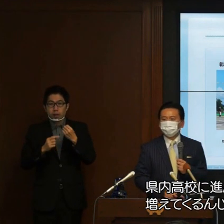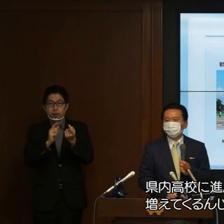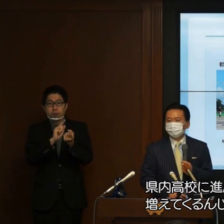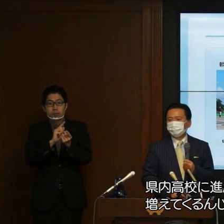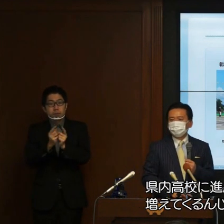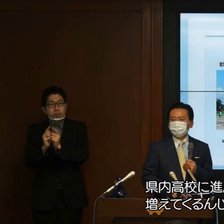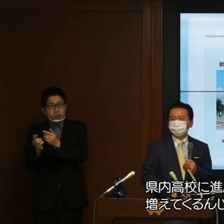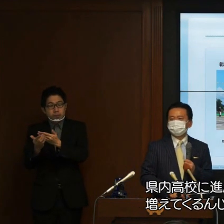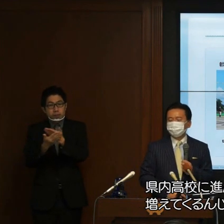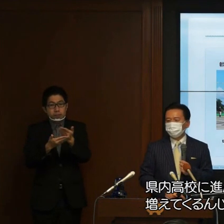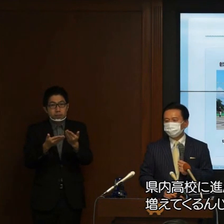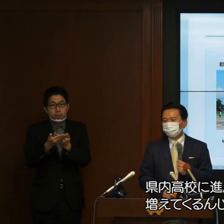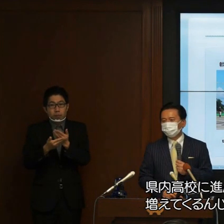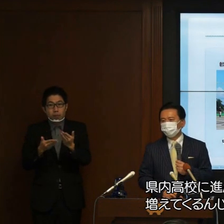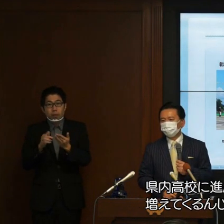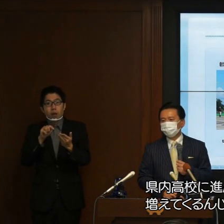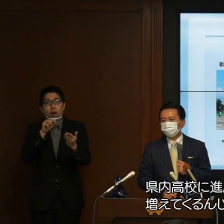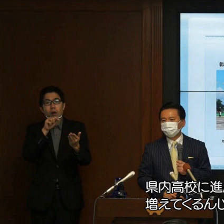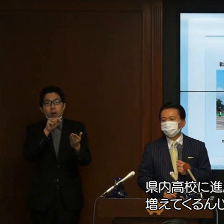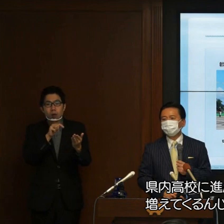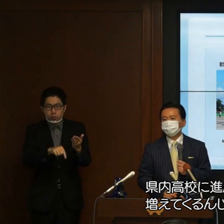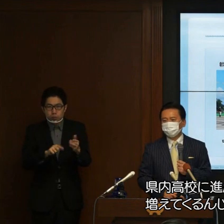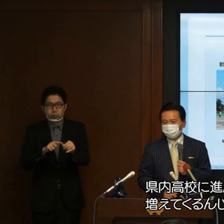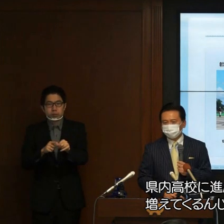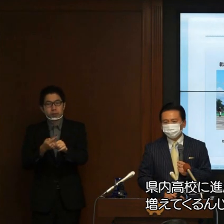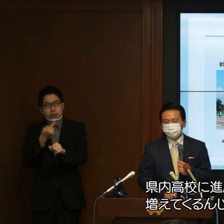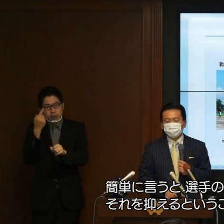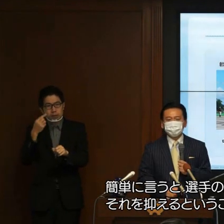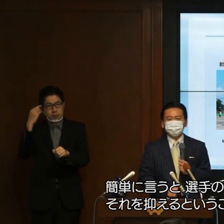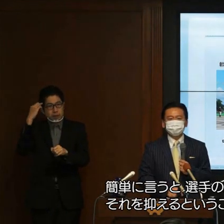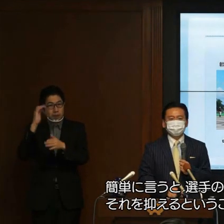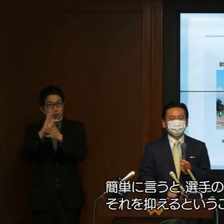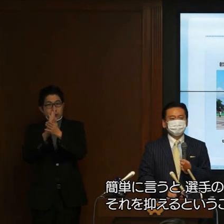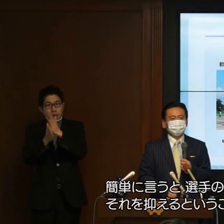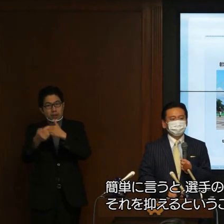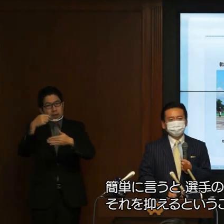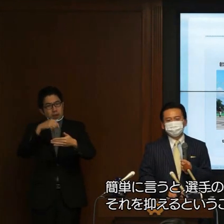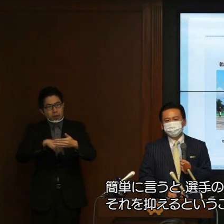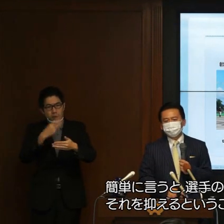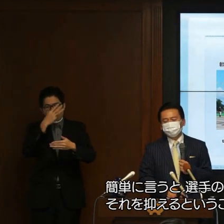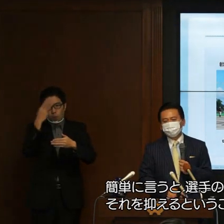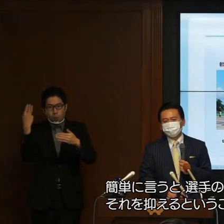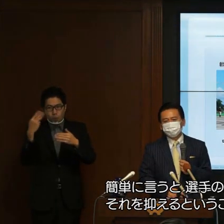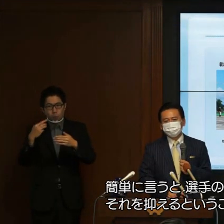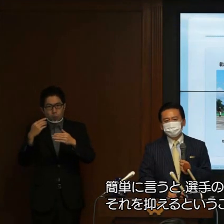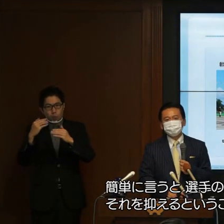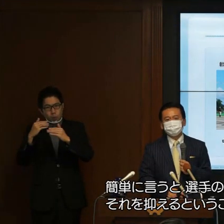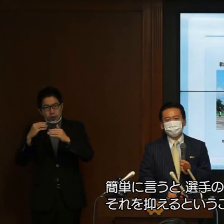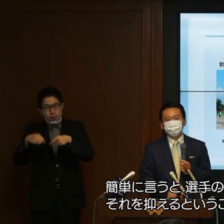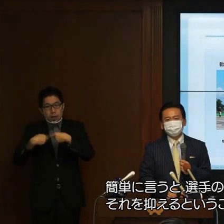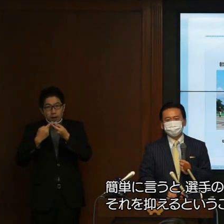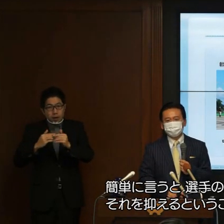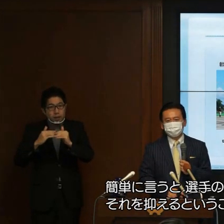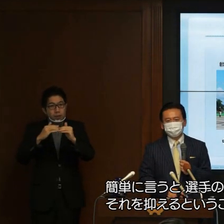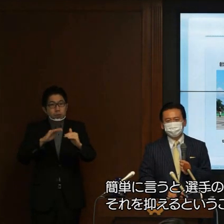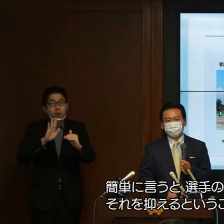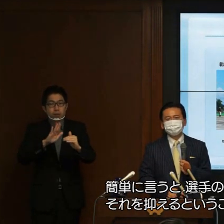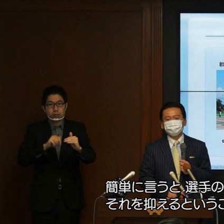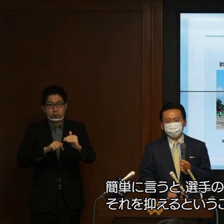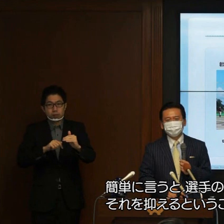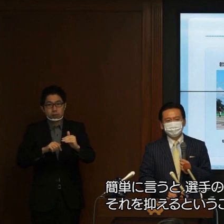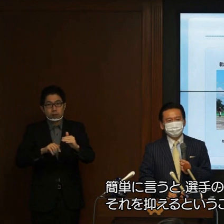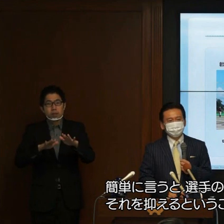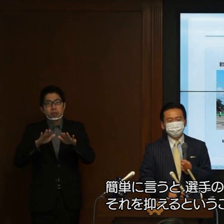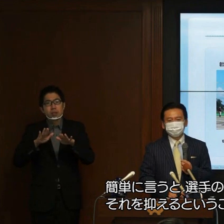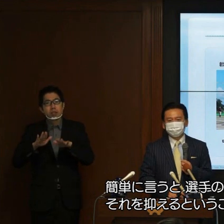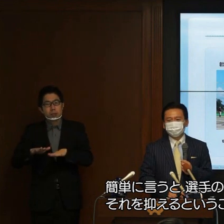高校に進んでいく方も増えてくるんじゃないか、簡単に言うと選手の県外流出が激し